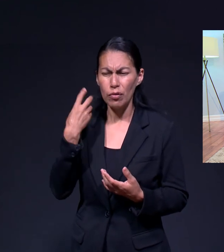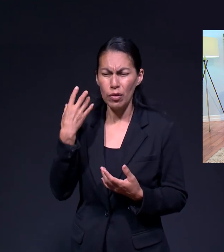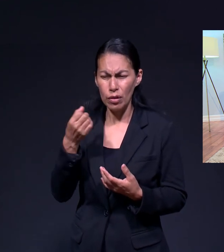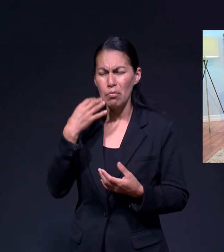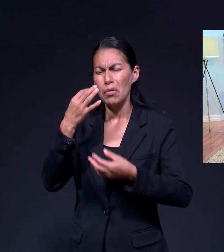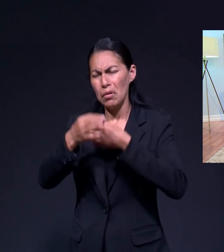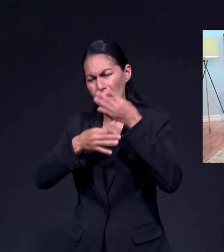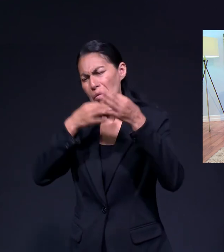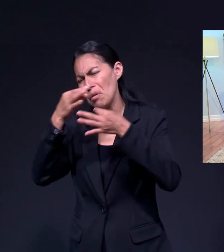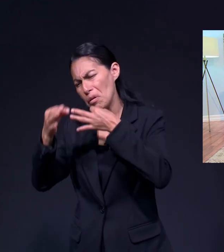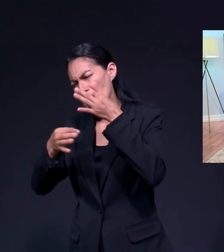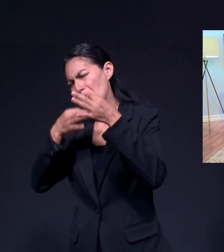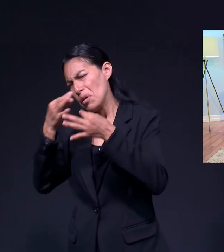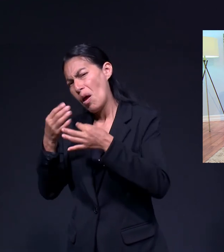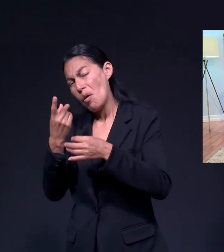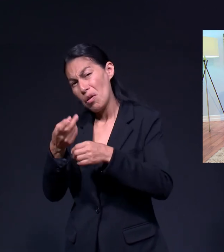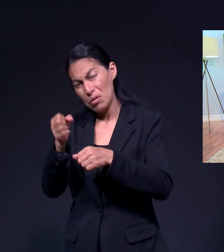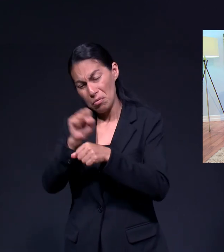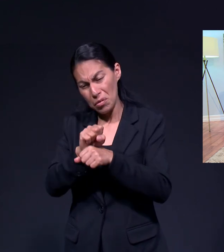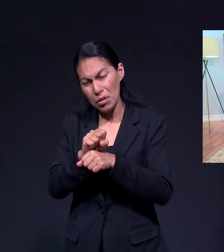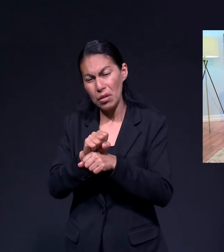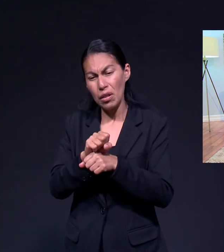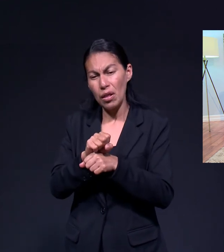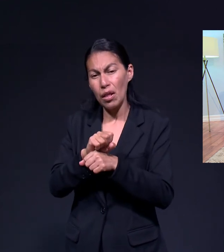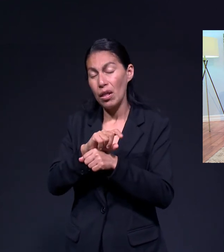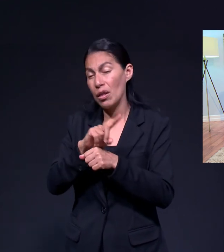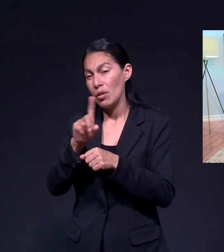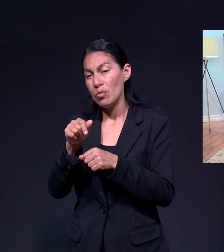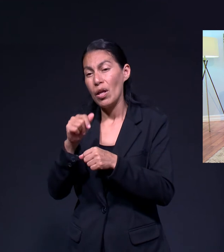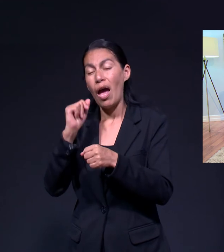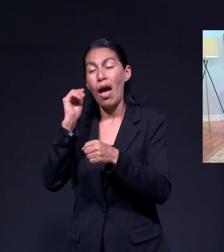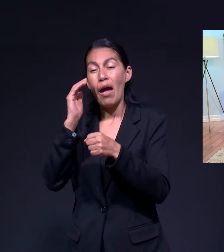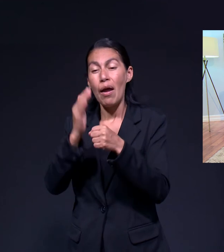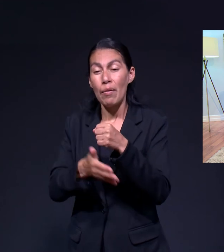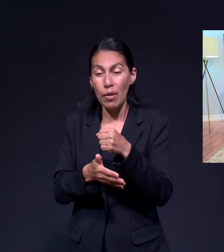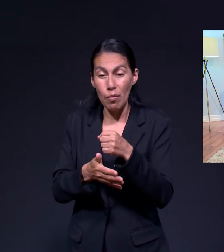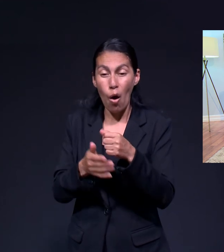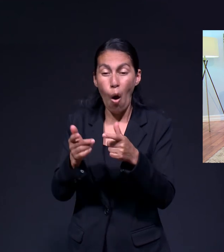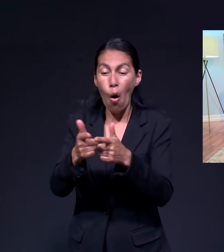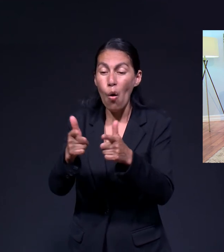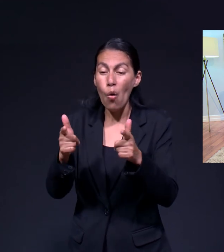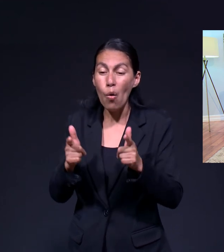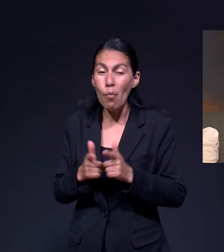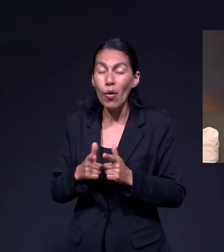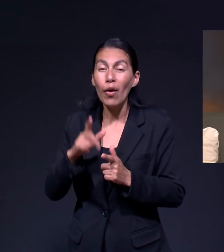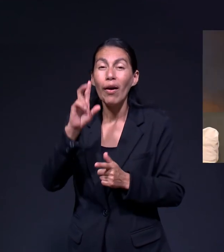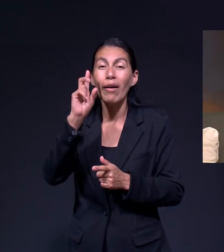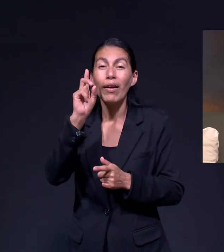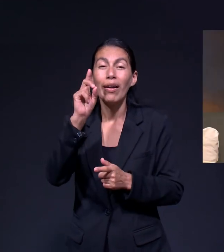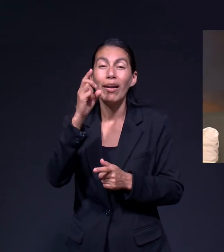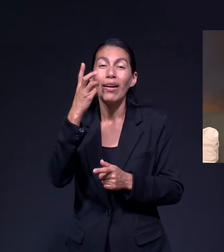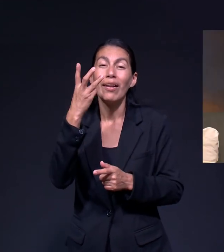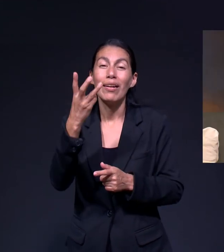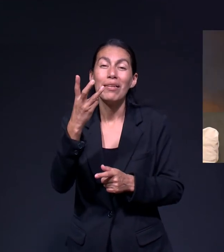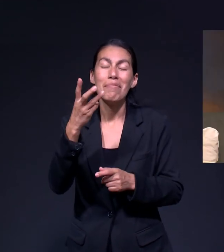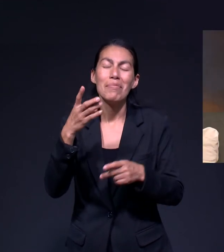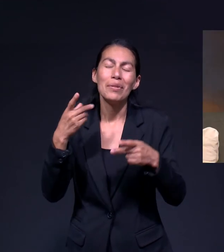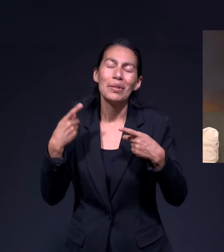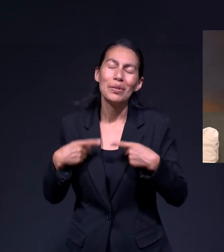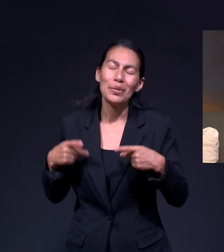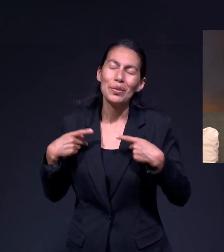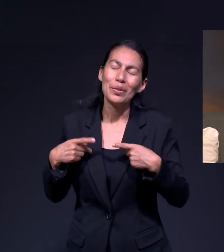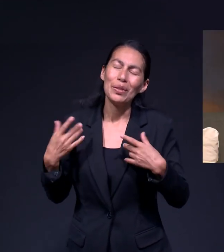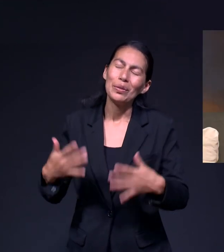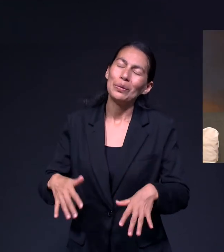dios con terminamos la campaña es el lugar que solamente tenía seis miembros gracias a dios y gracias al trabajo de los hermanos pudimos dejar ahí